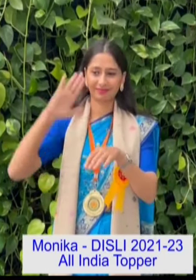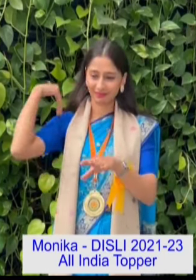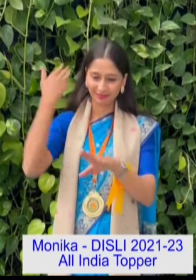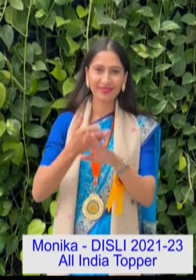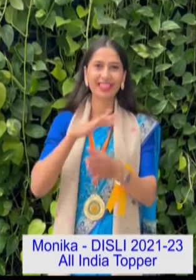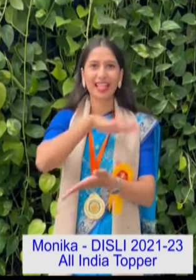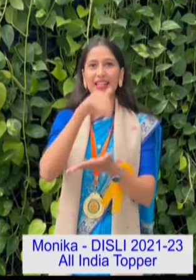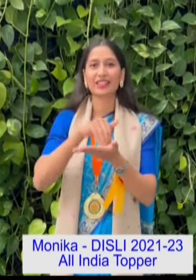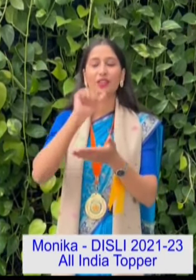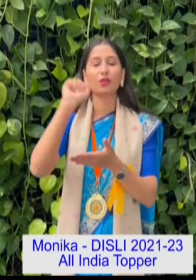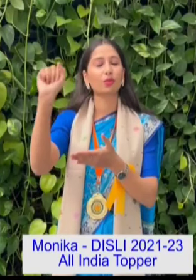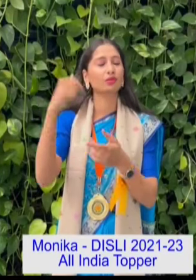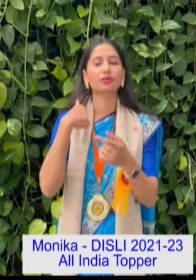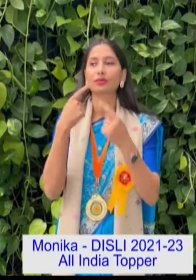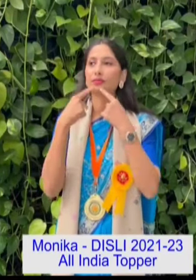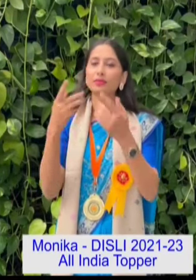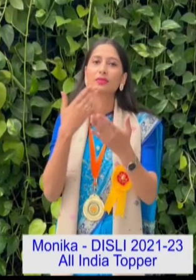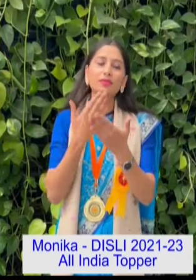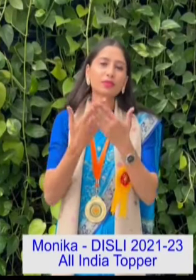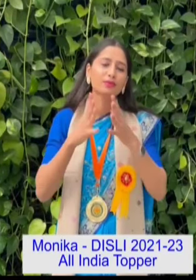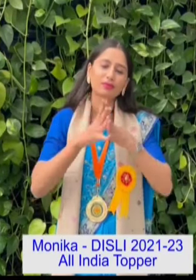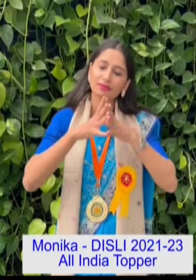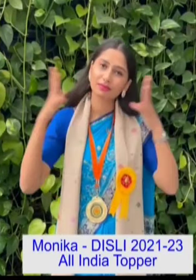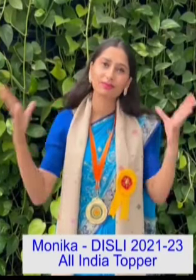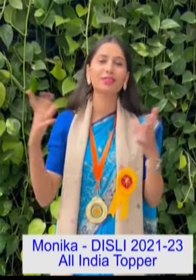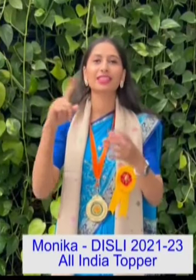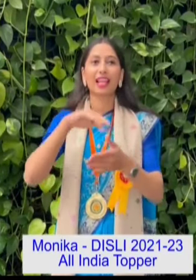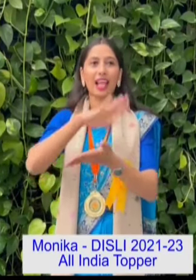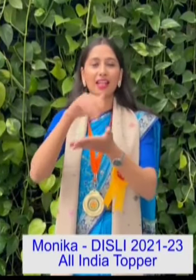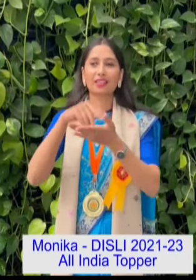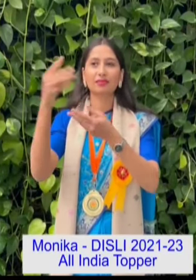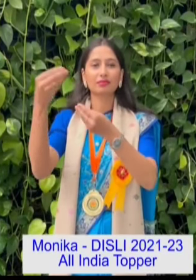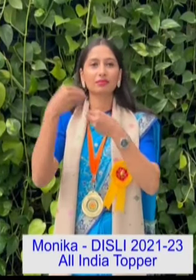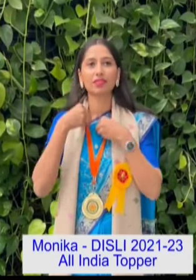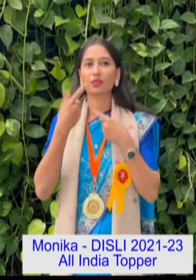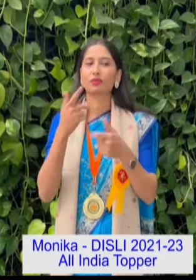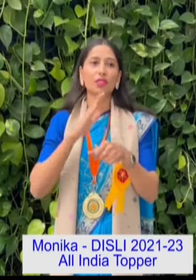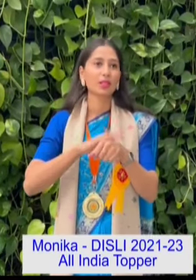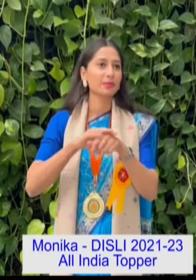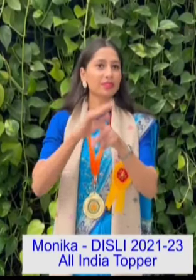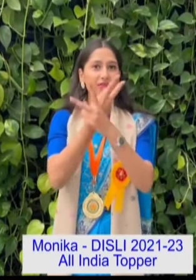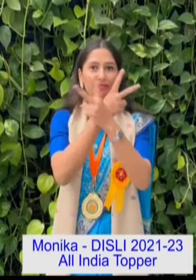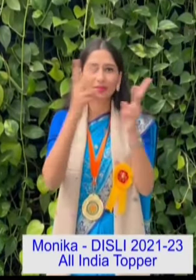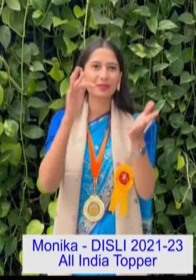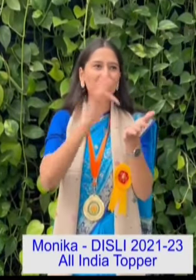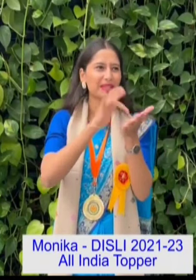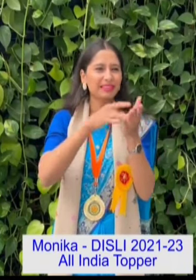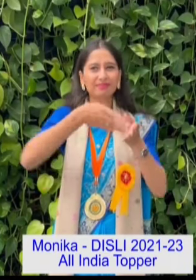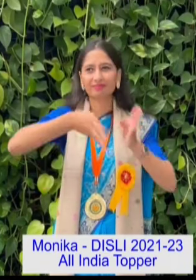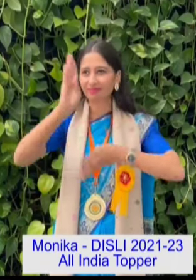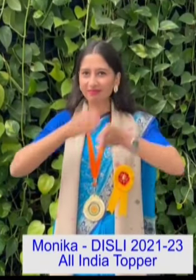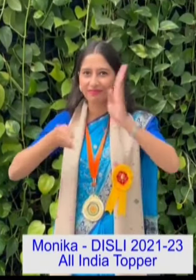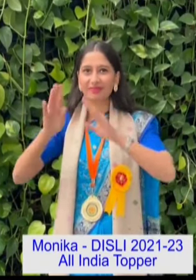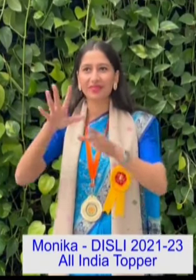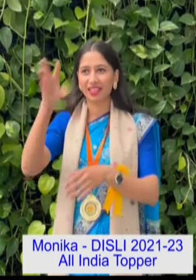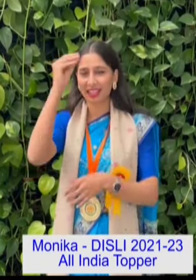है सच कहूं तो जो मेरा आसल टीसी में अनुभव रहा है बहुत-बहुत धन्यवाद वहां के टीचर्स को